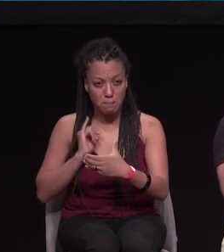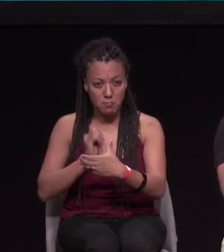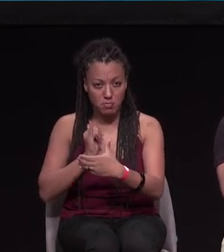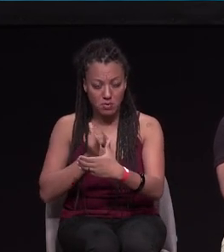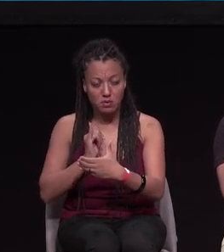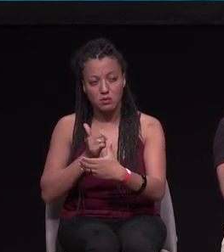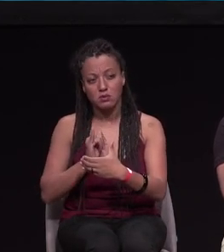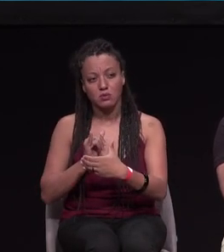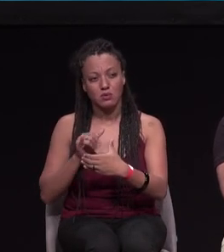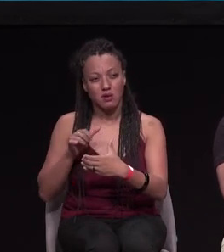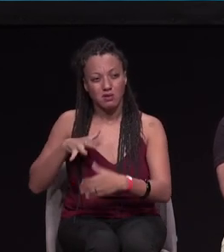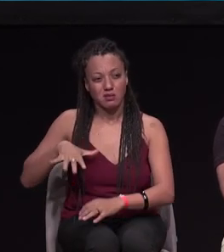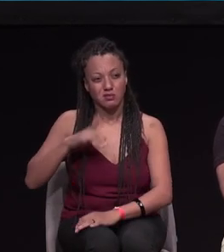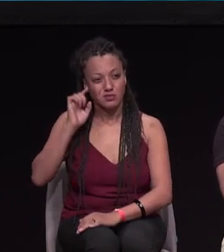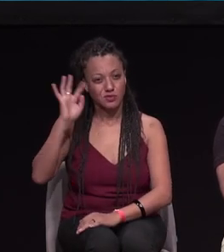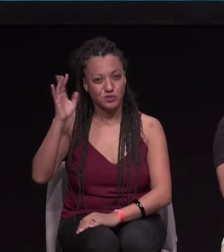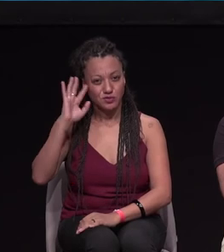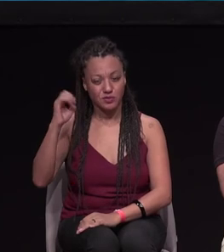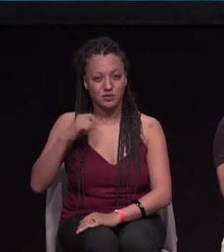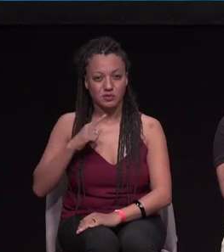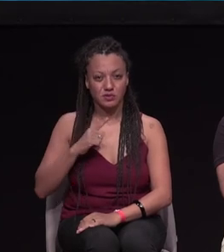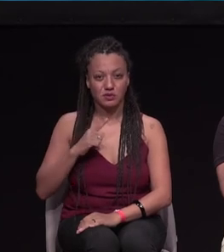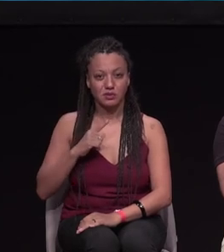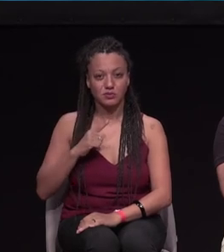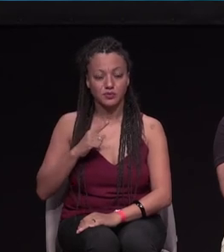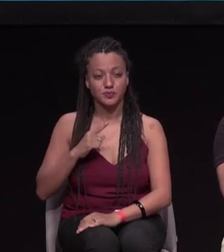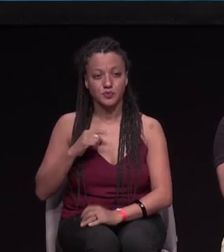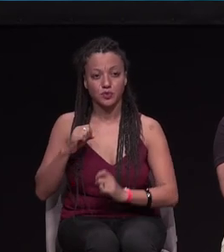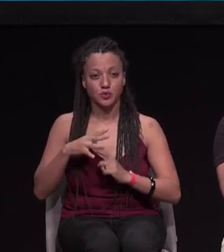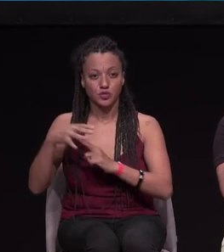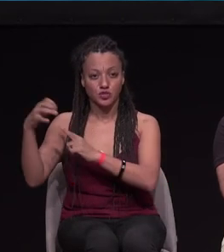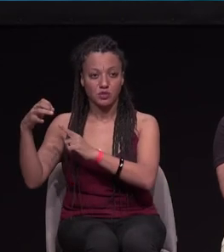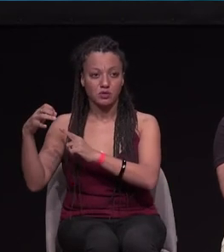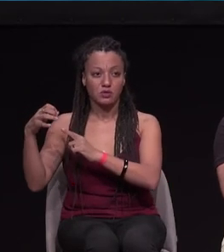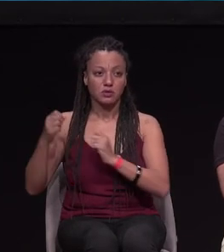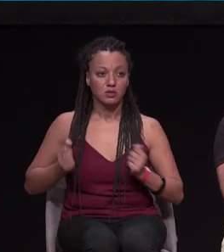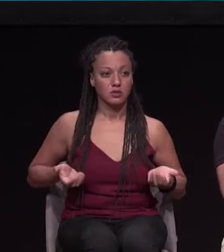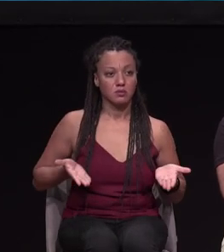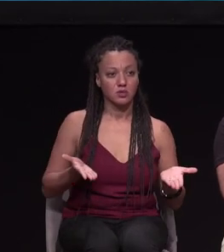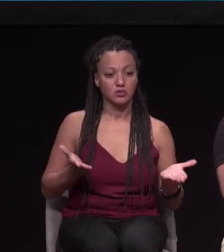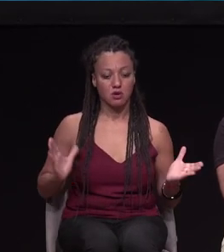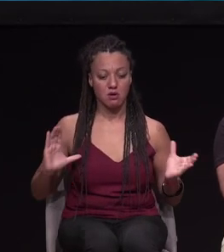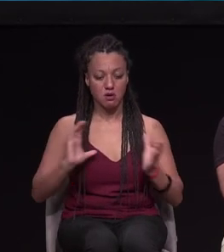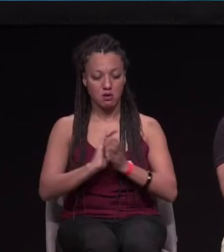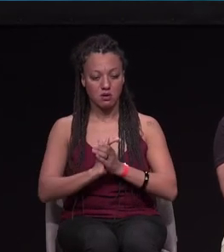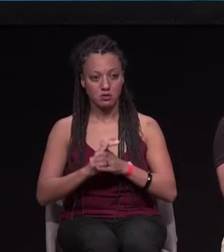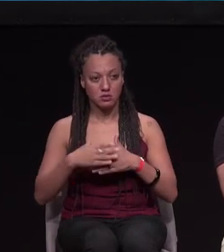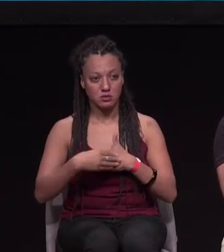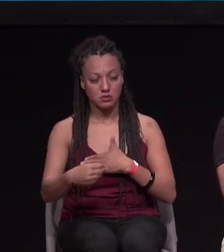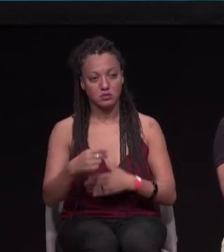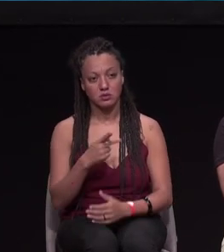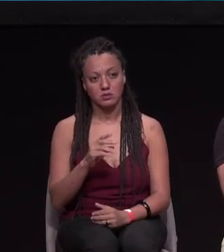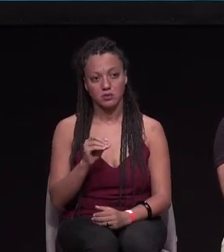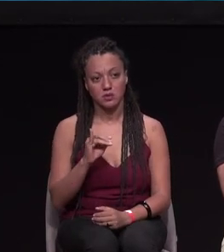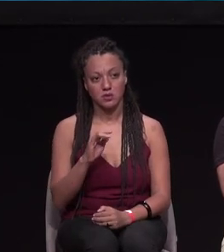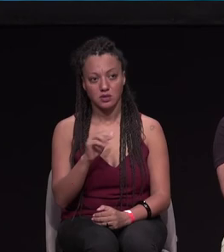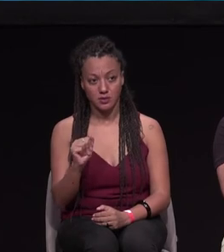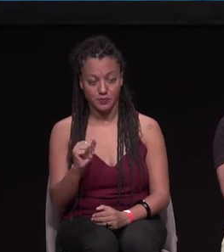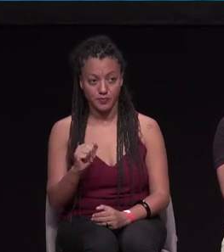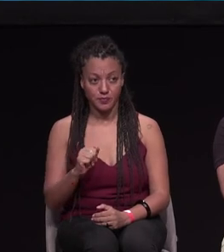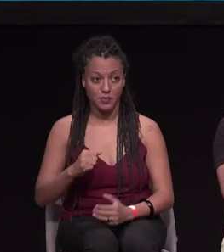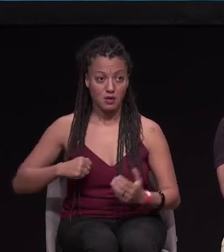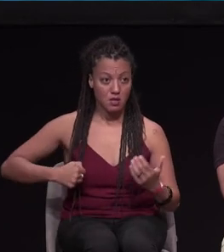e nesse campo filosófico do casamento de oxalá o clima já os filhos nascem pro iii da junção de lionel